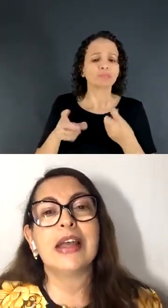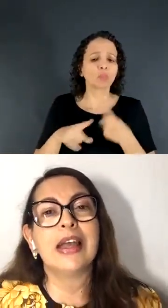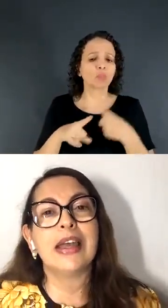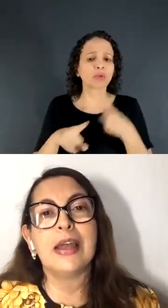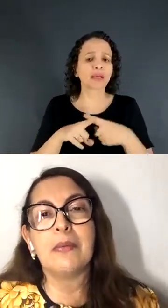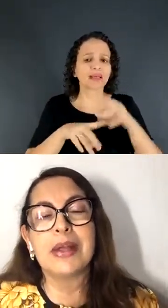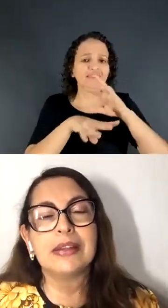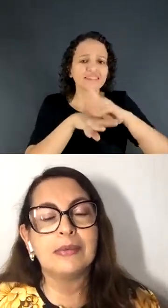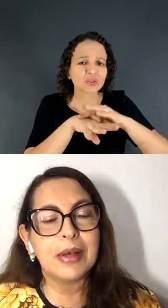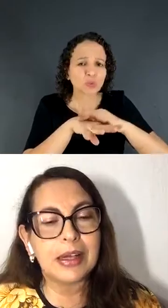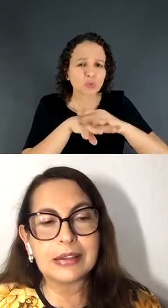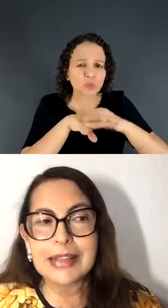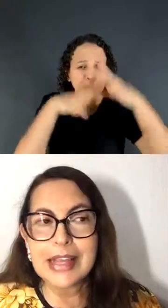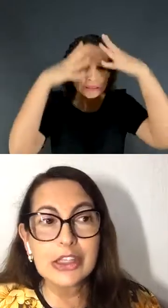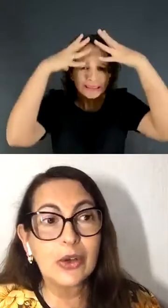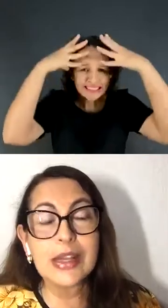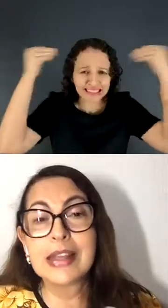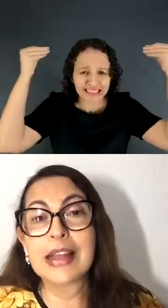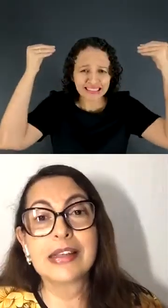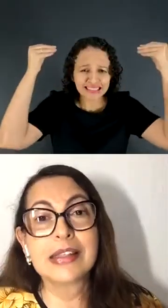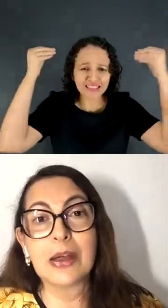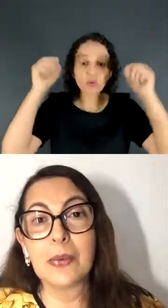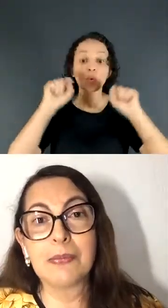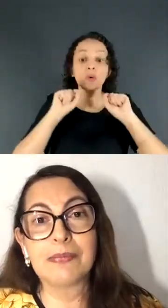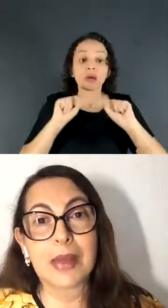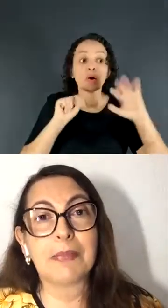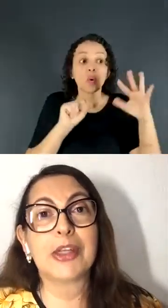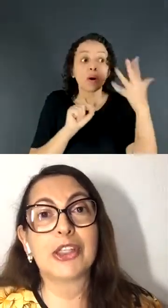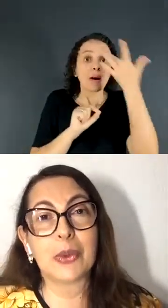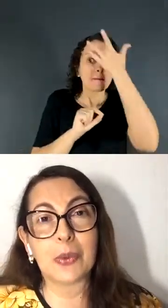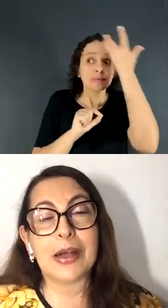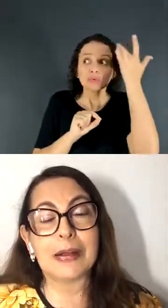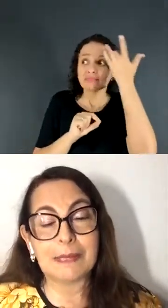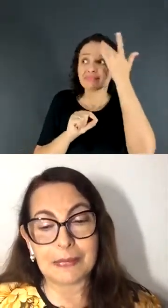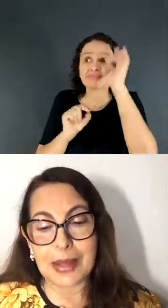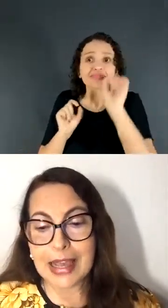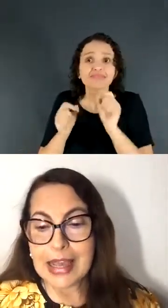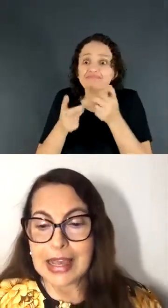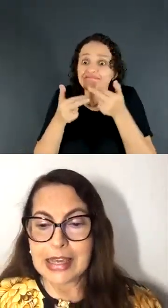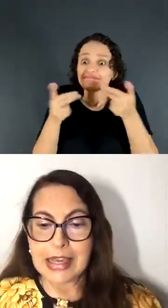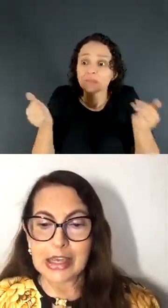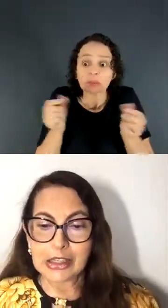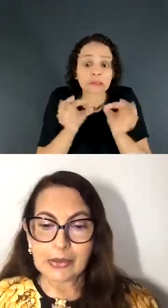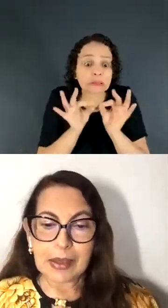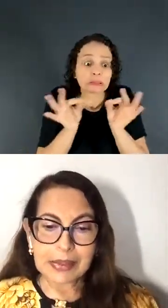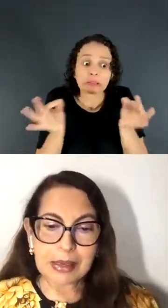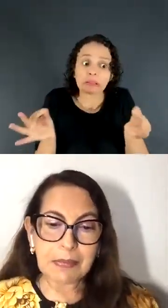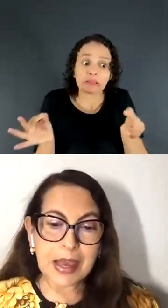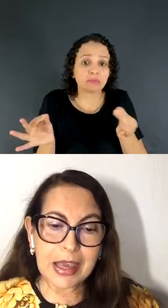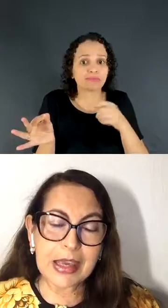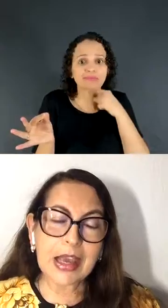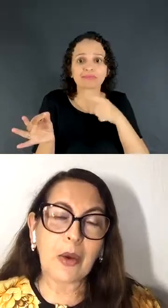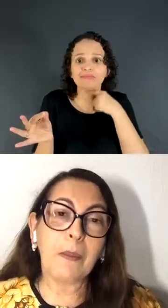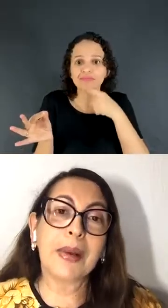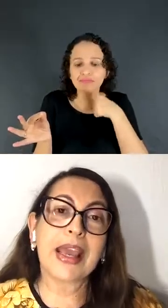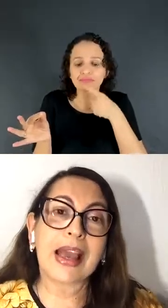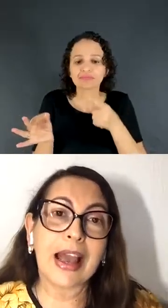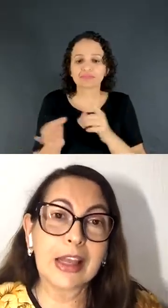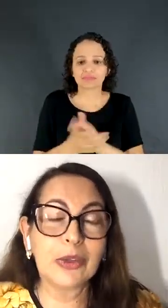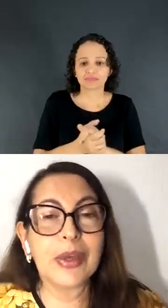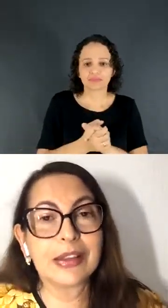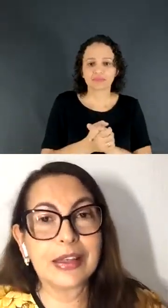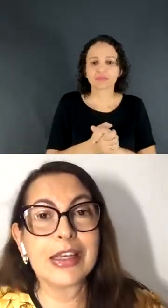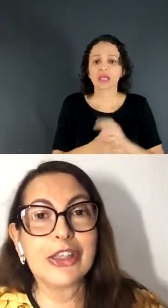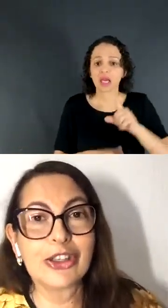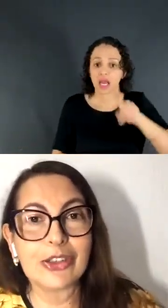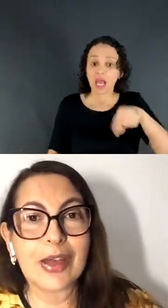causa uma desorientação na pessoa, né? E isso é assim, bem